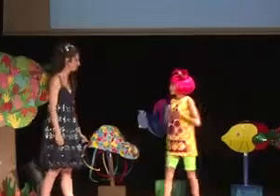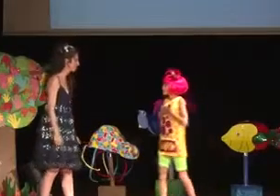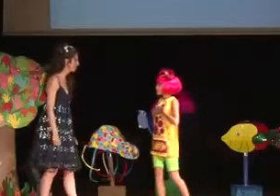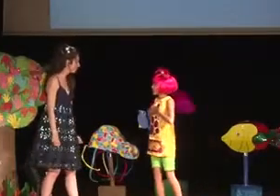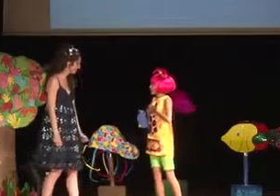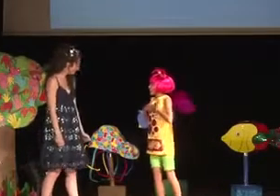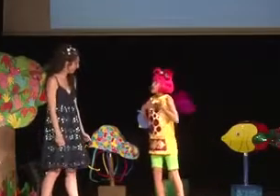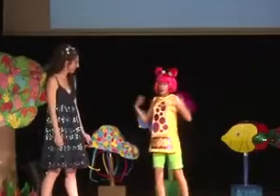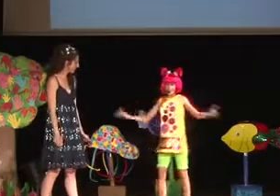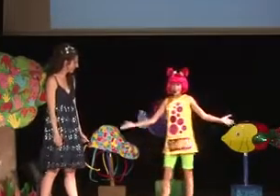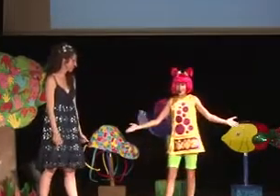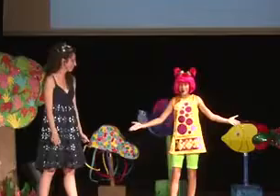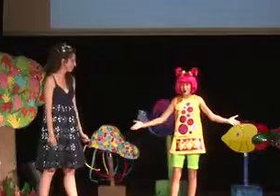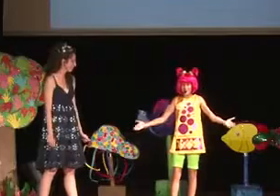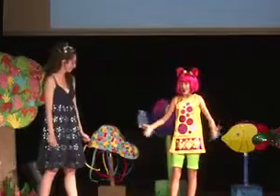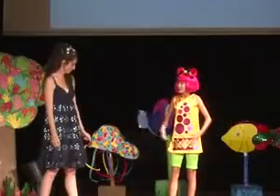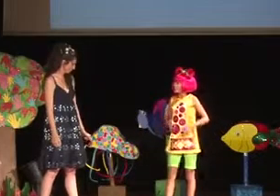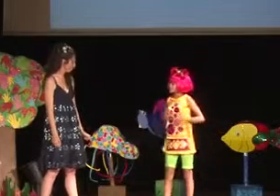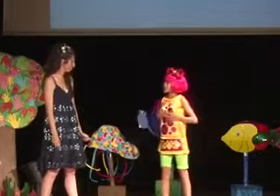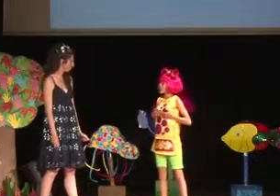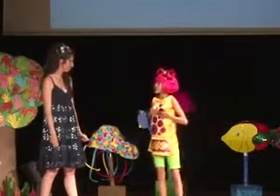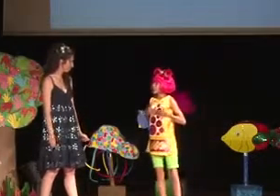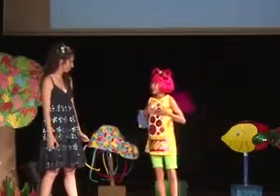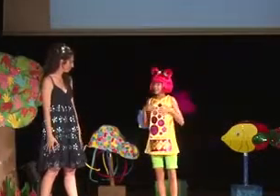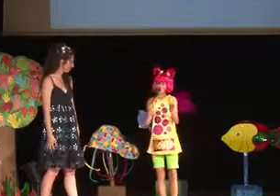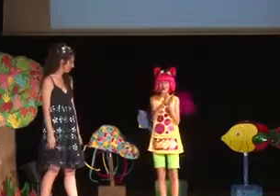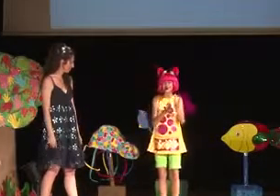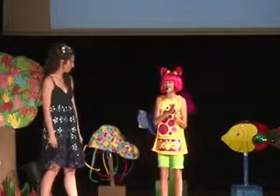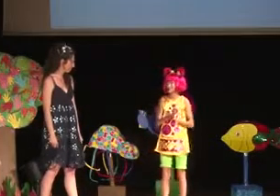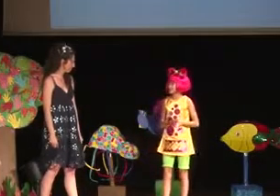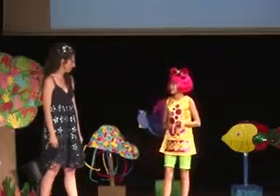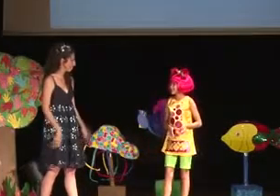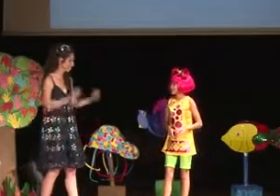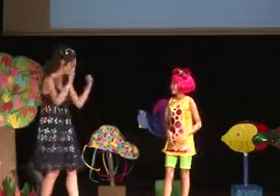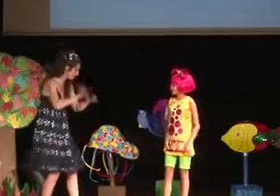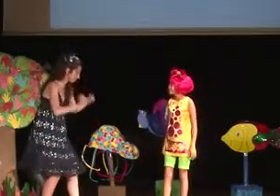Oh oui, présente-la moi. Je veux qu'elle me raconte les signes.